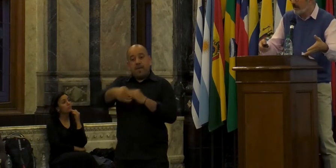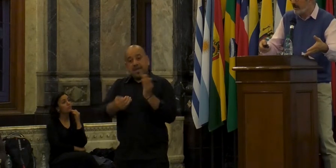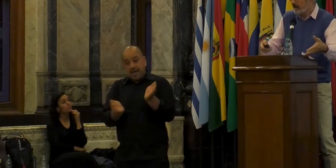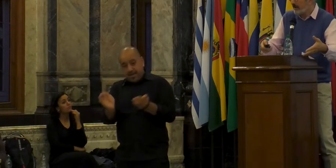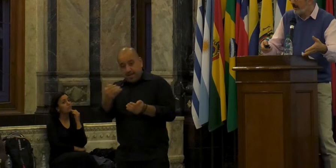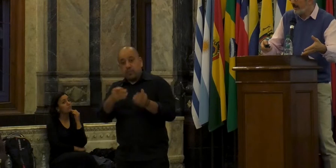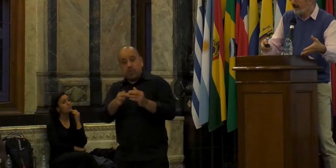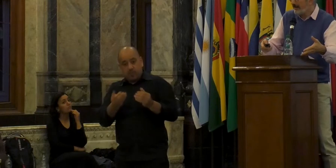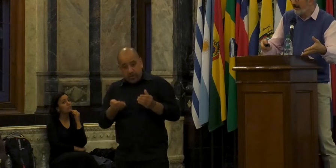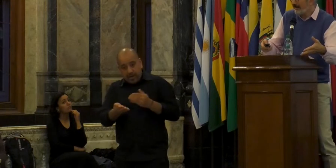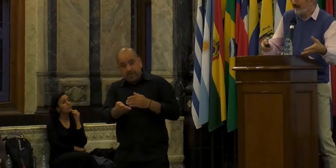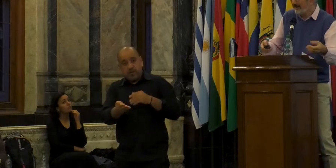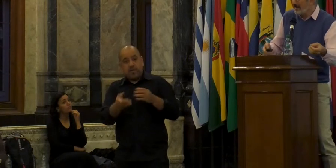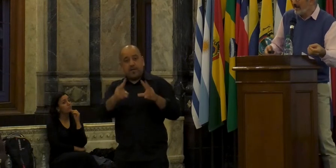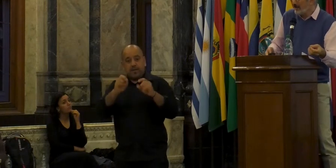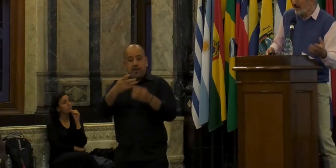ahí.